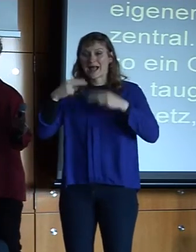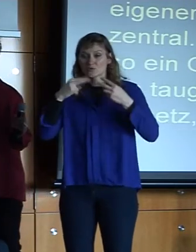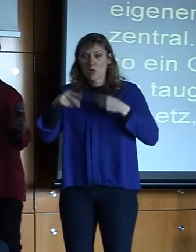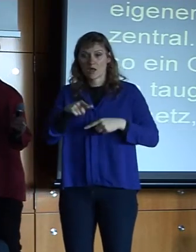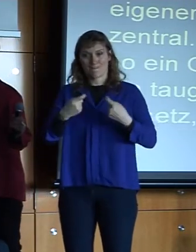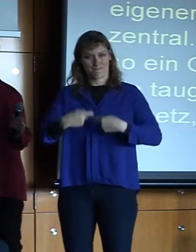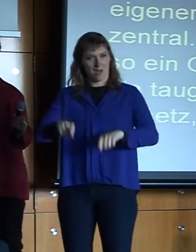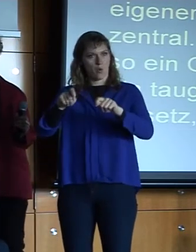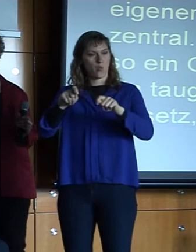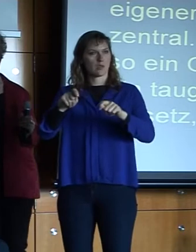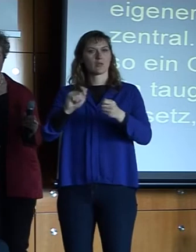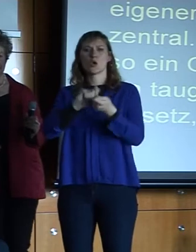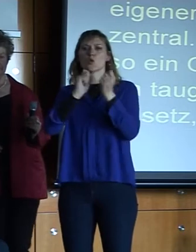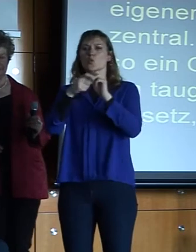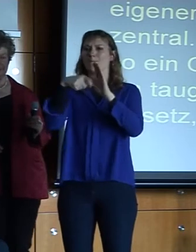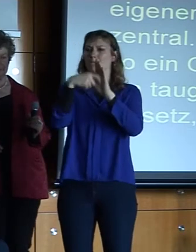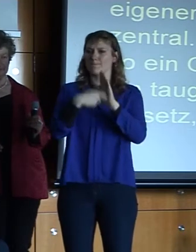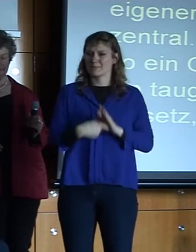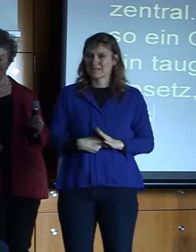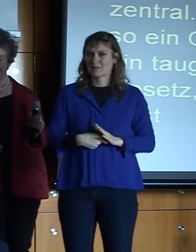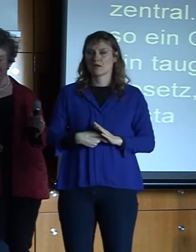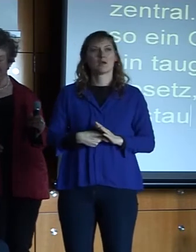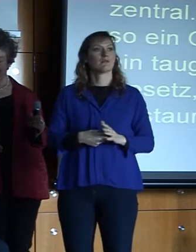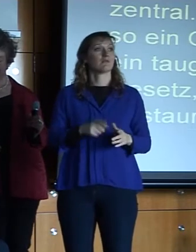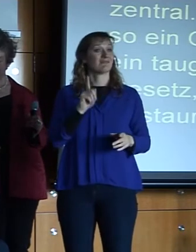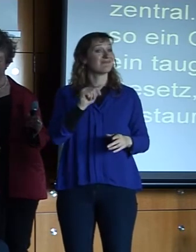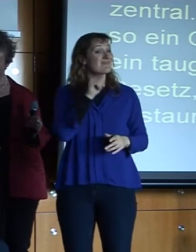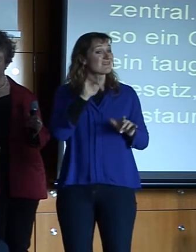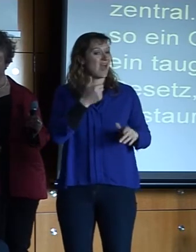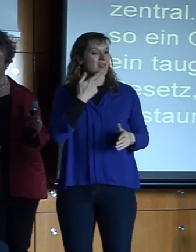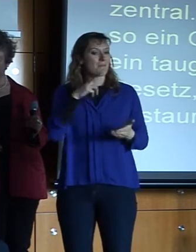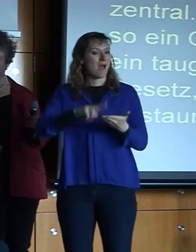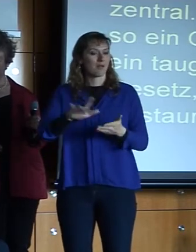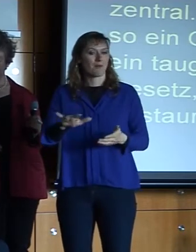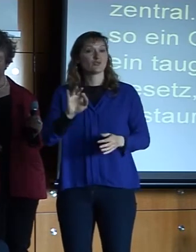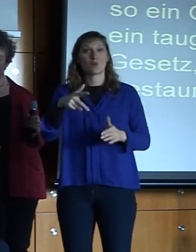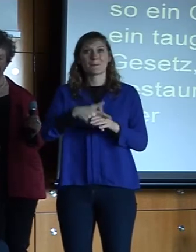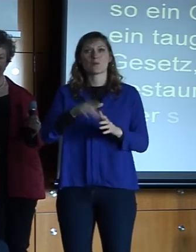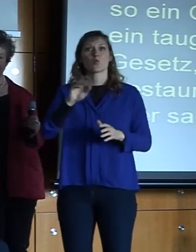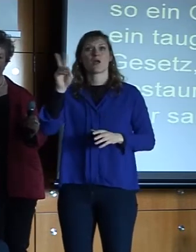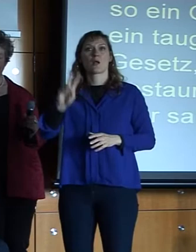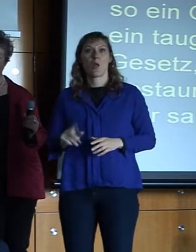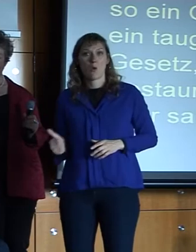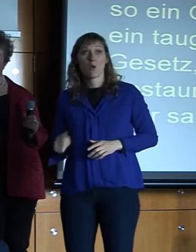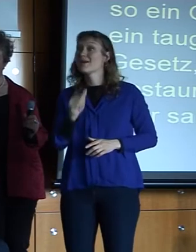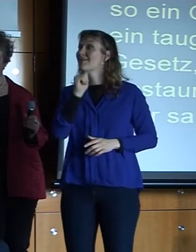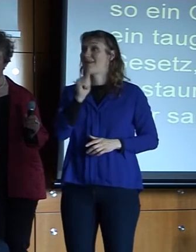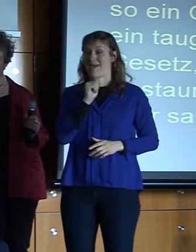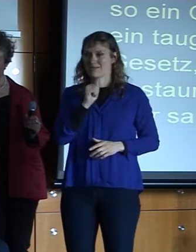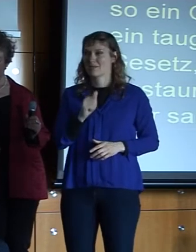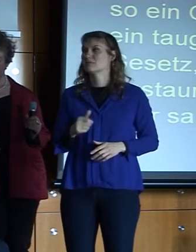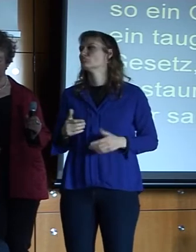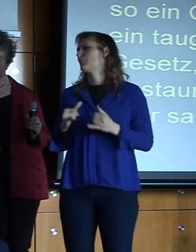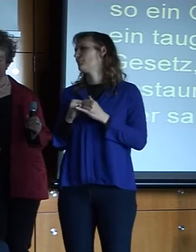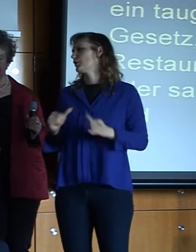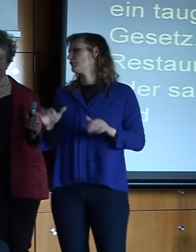erbaut wird, eine Generalsanierung gemacht wird und es gibt keinen Behindertenparkplatz und keine Behindertentoilette, schreibt man